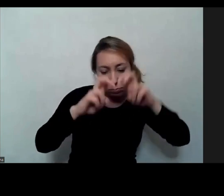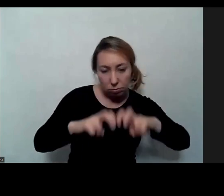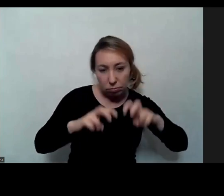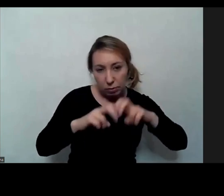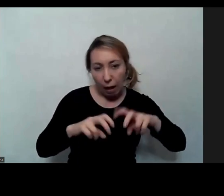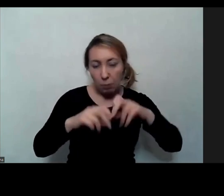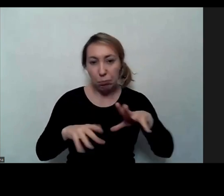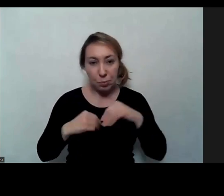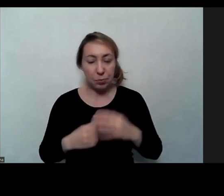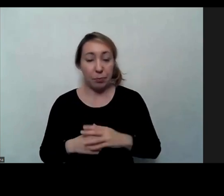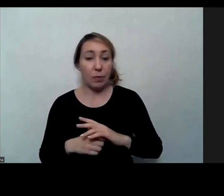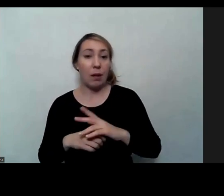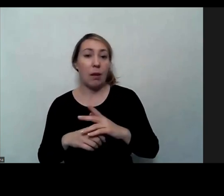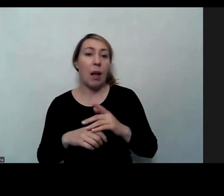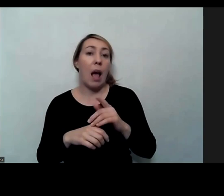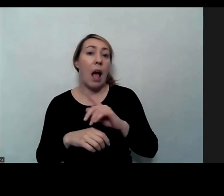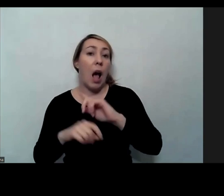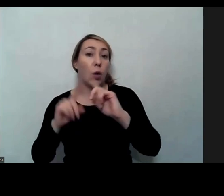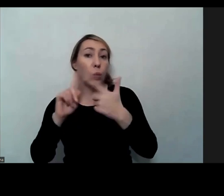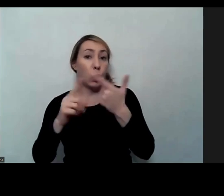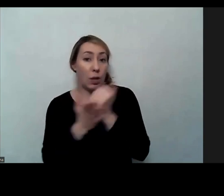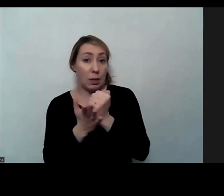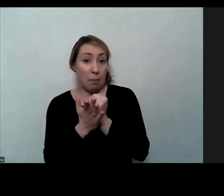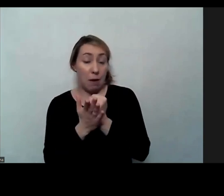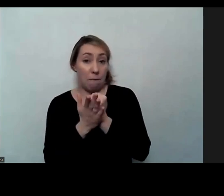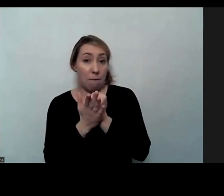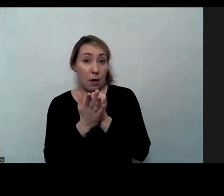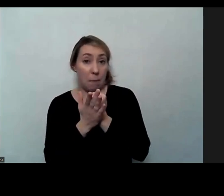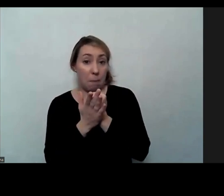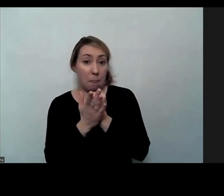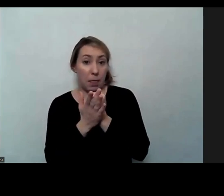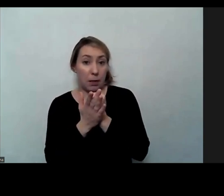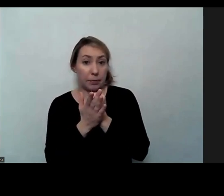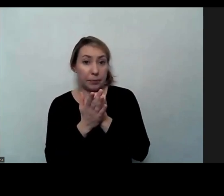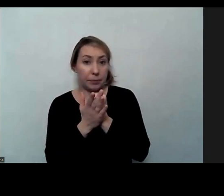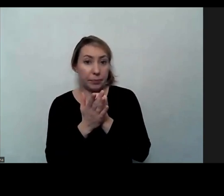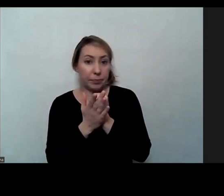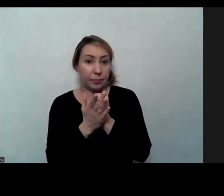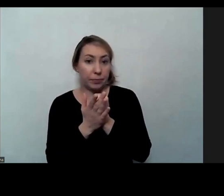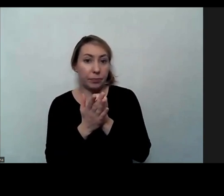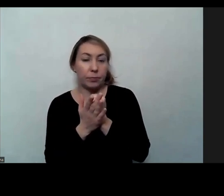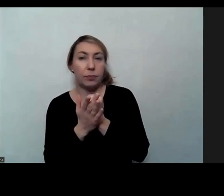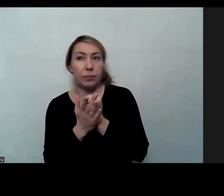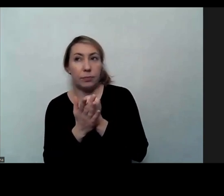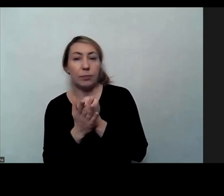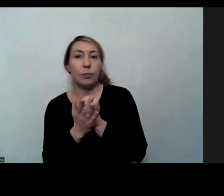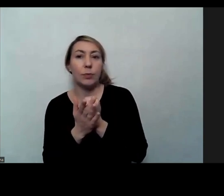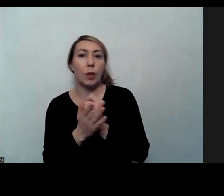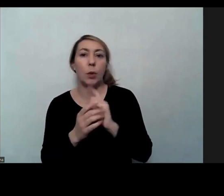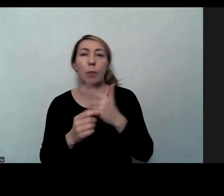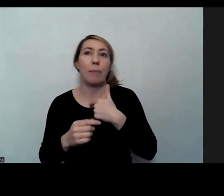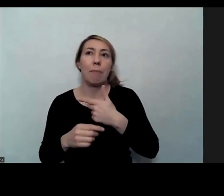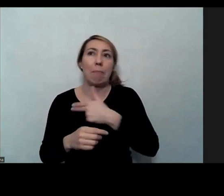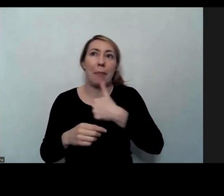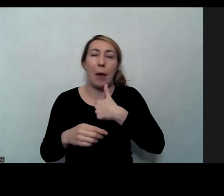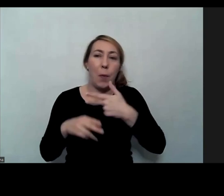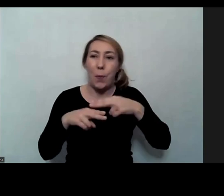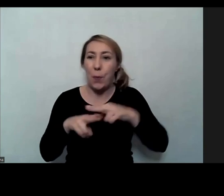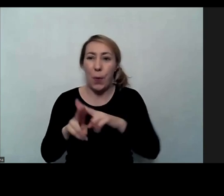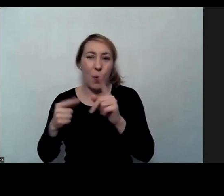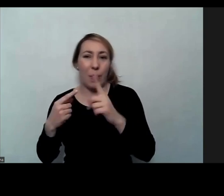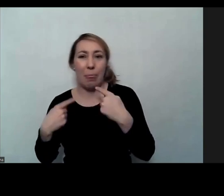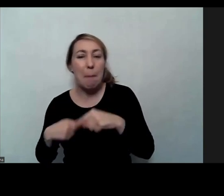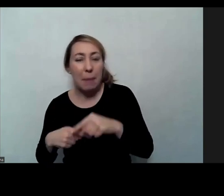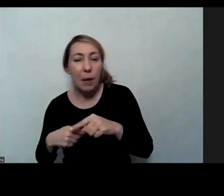wynik. Druga rzecz, która tak naprawdę kompletnie nie była takim naszym udziałem,